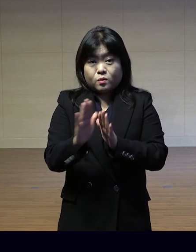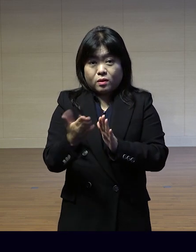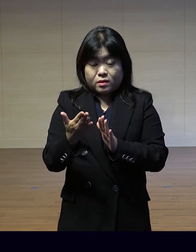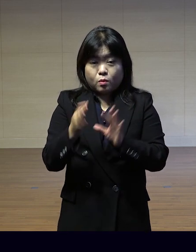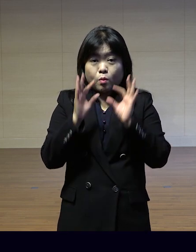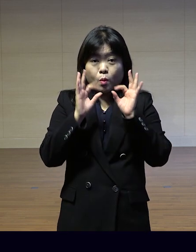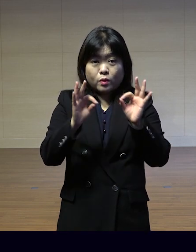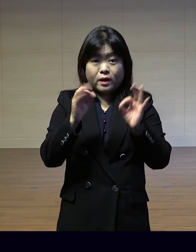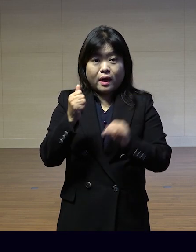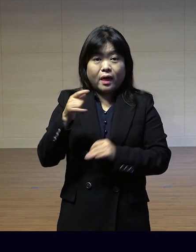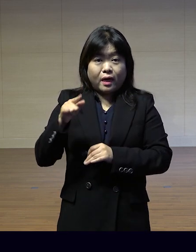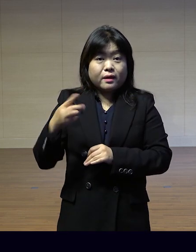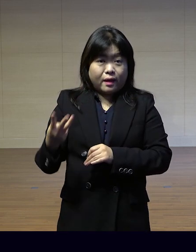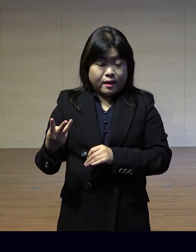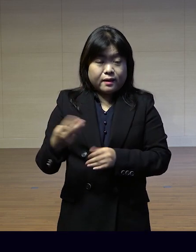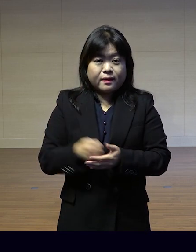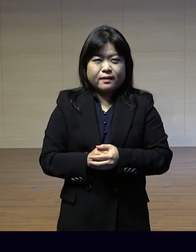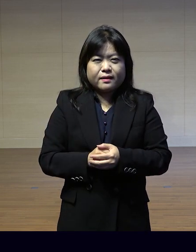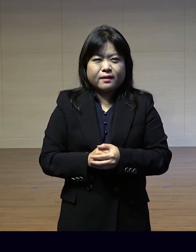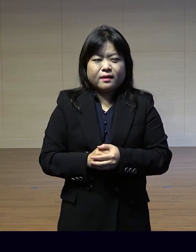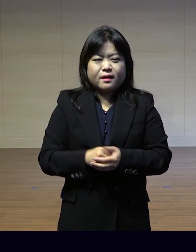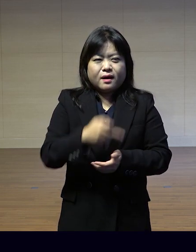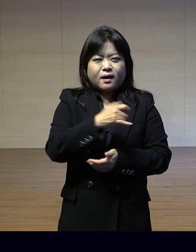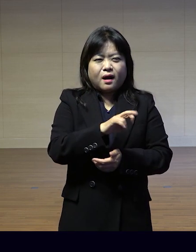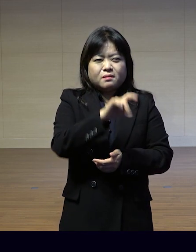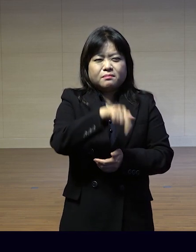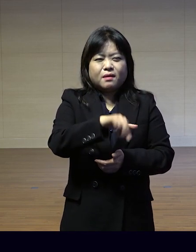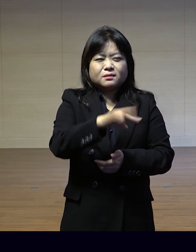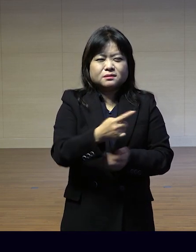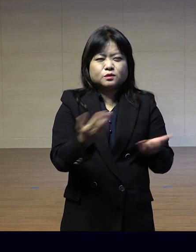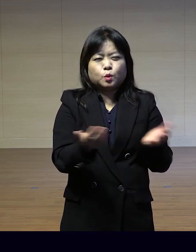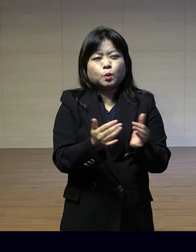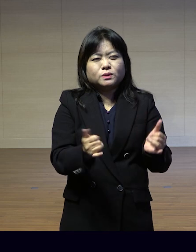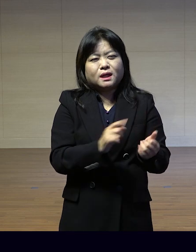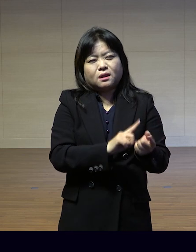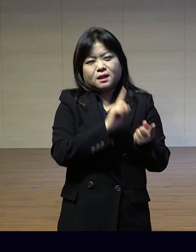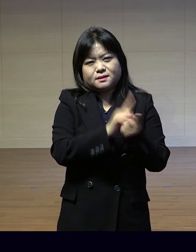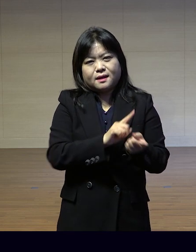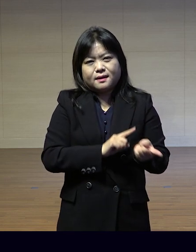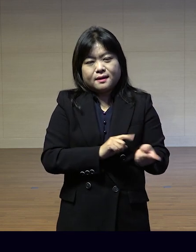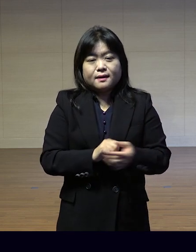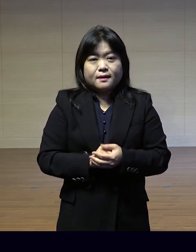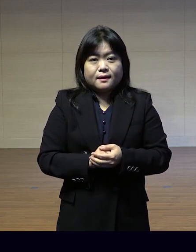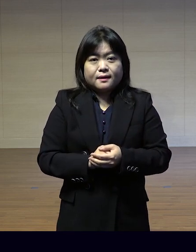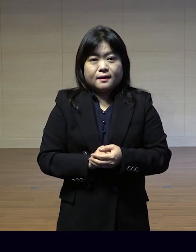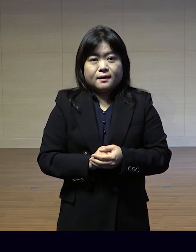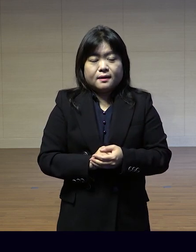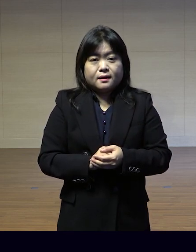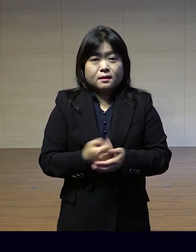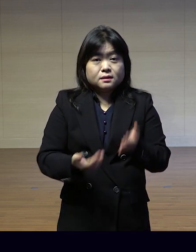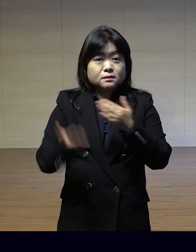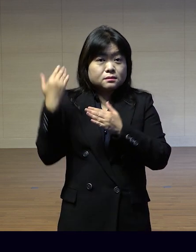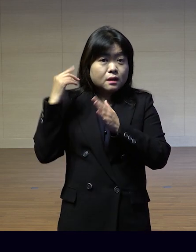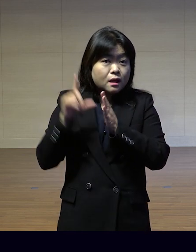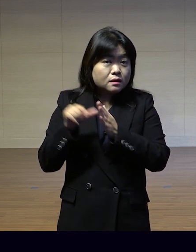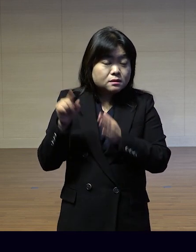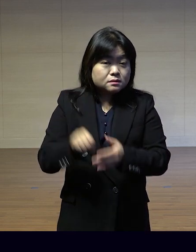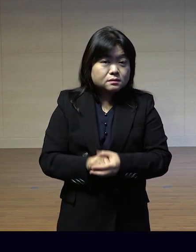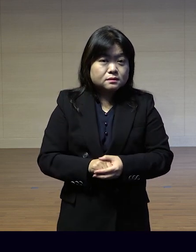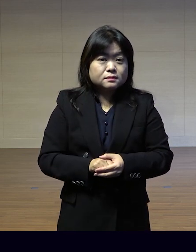봤는데, 칼 막스는 그 대상이 노동자들이거든요. 그 당시에는